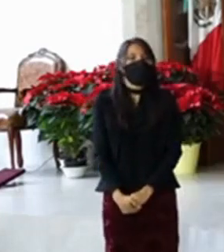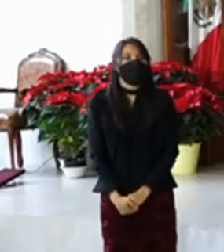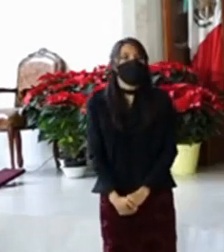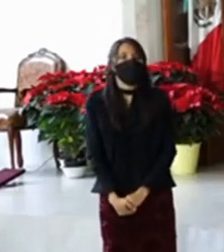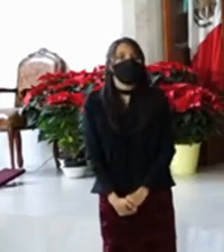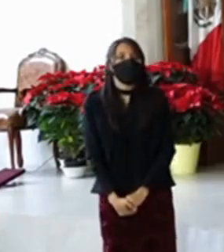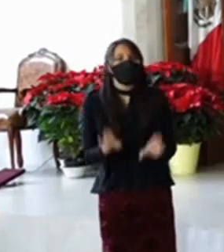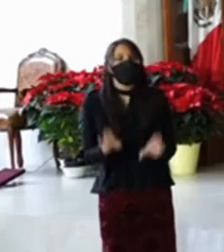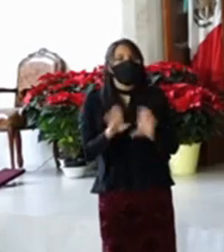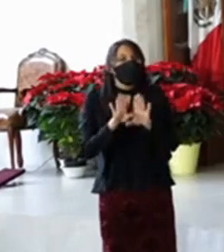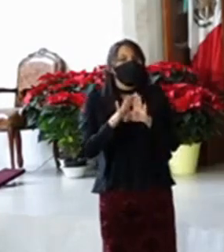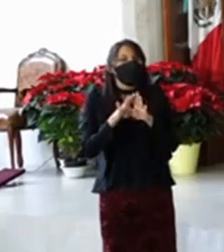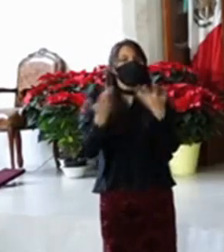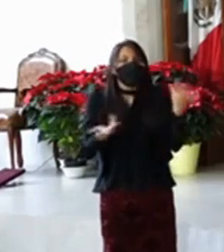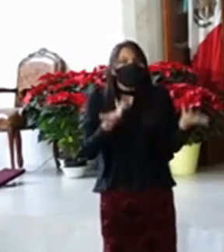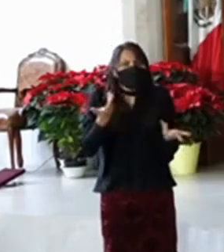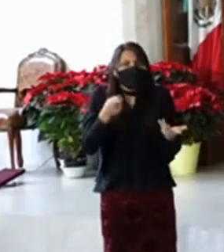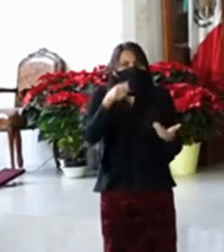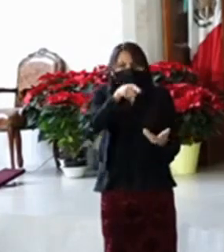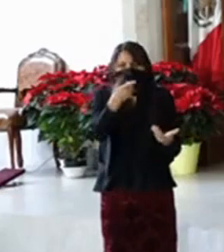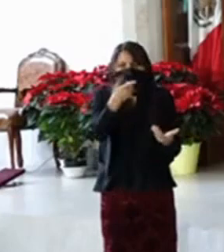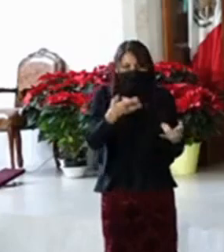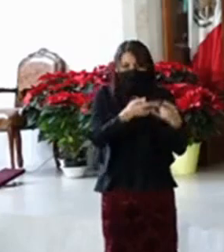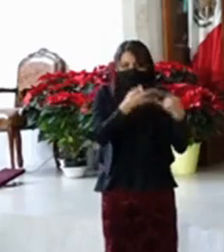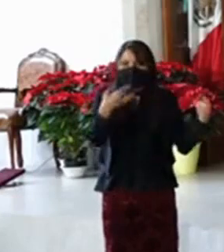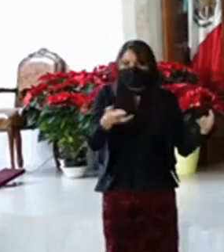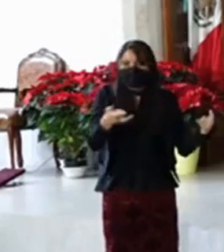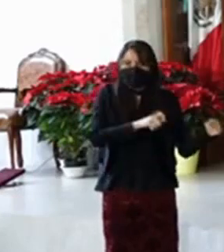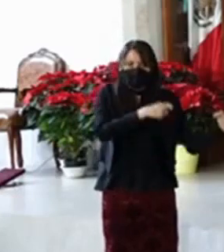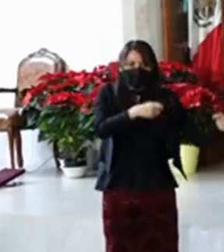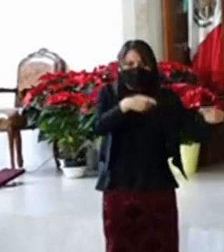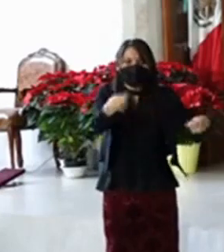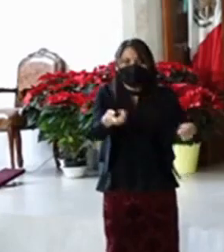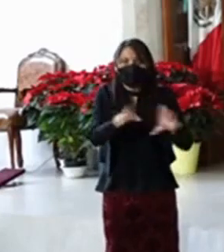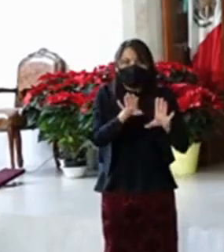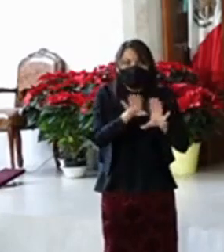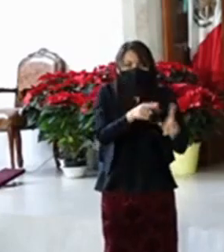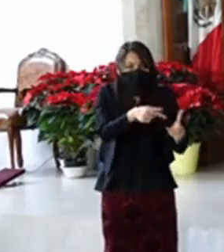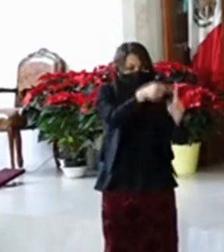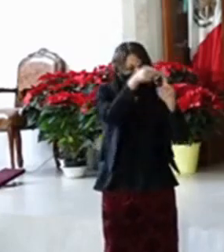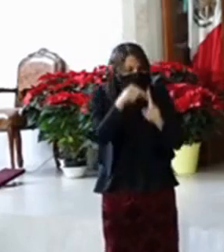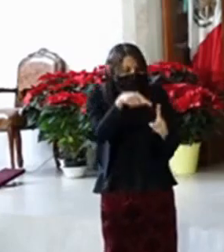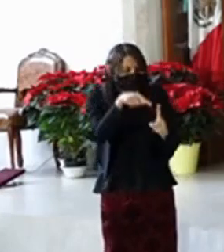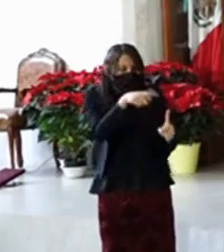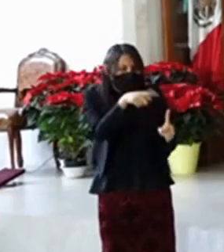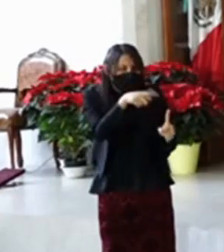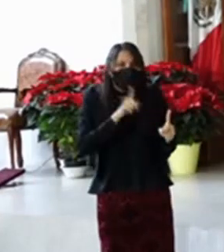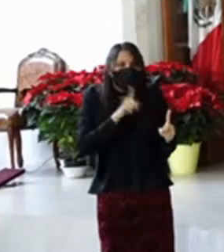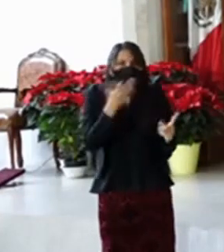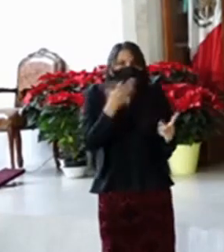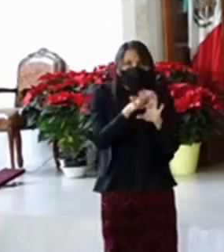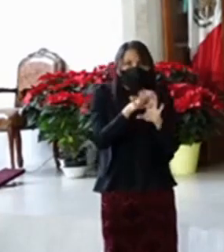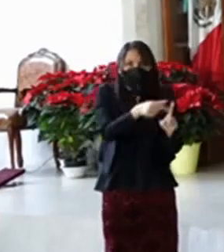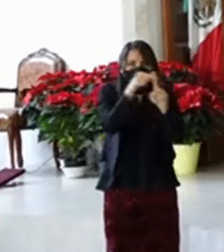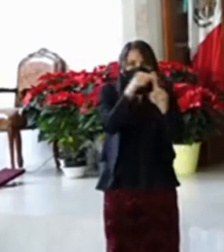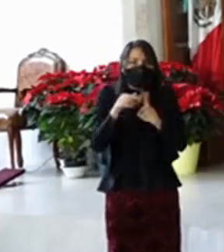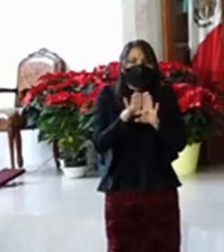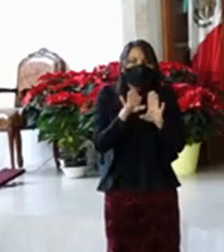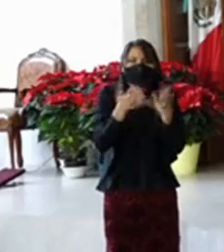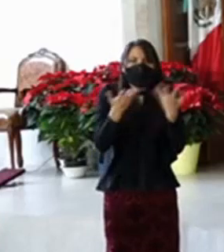¿Cómo es posible que se una el agua con el aceite? No es posible. Sin embargo, en los tiempos del rey